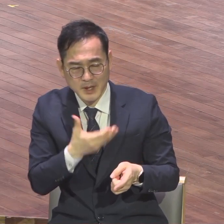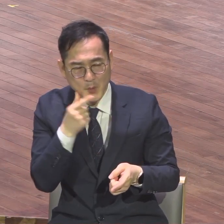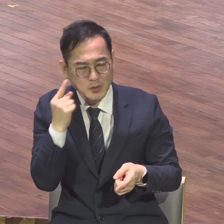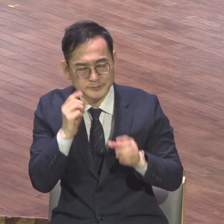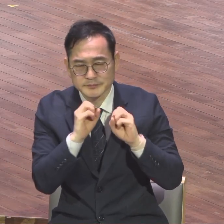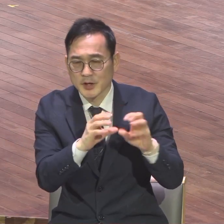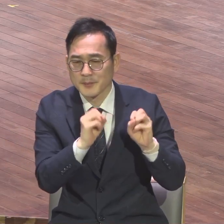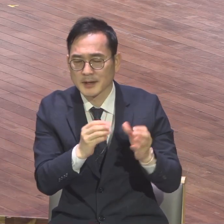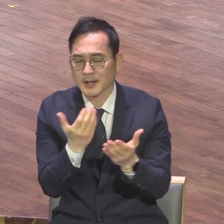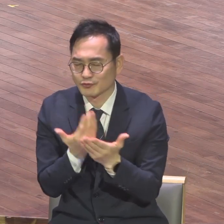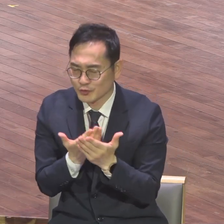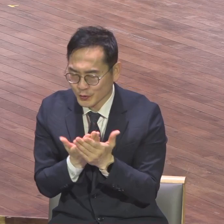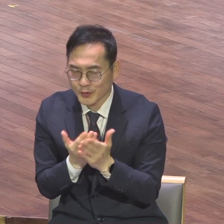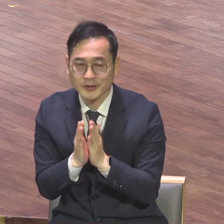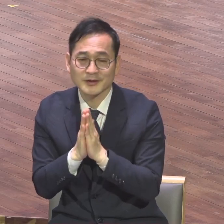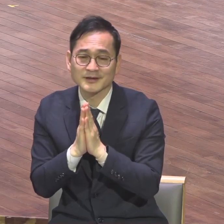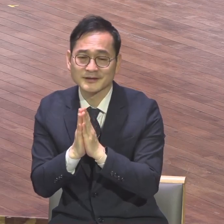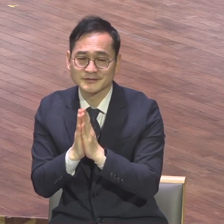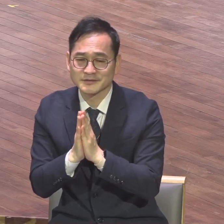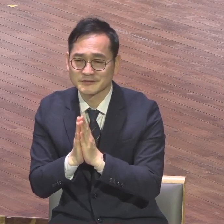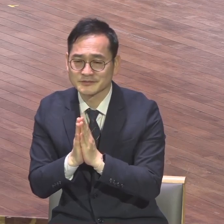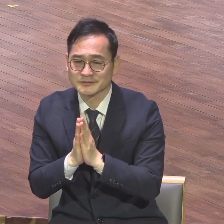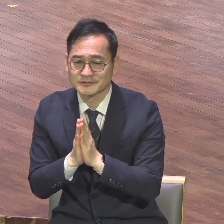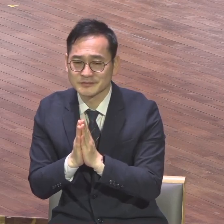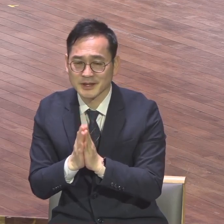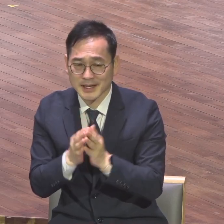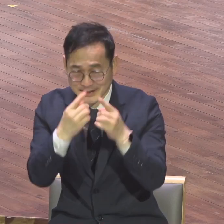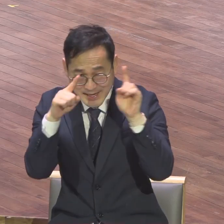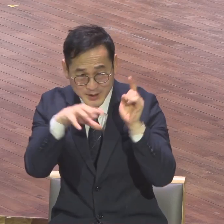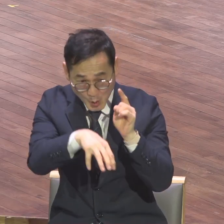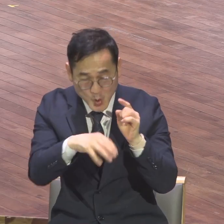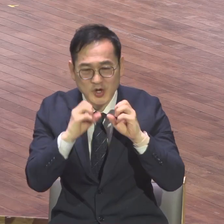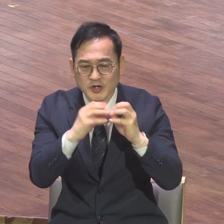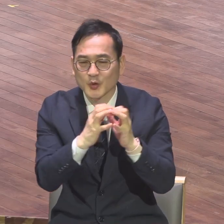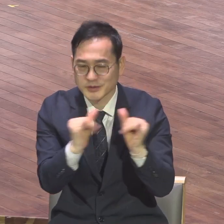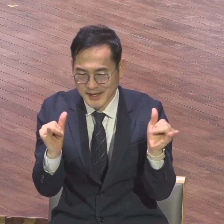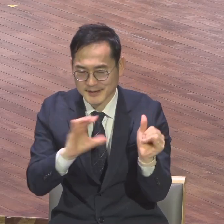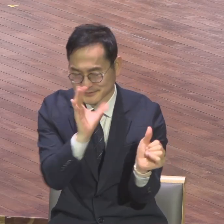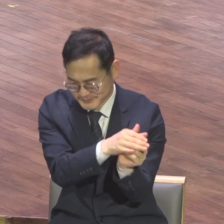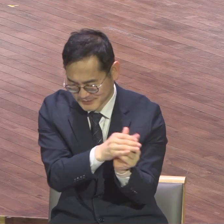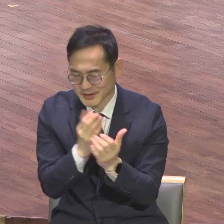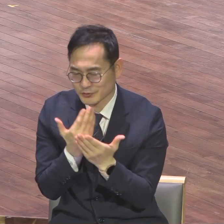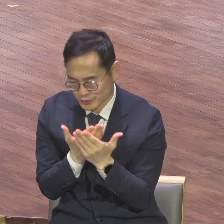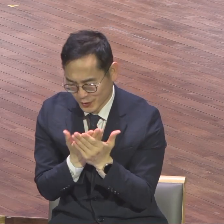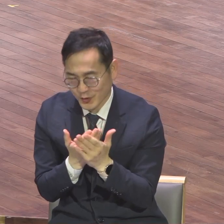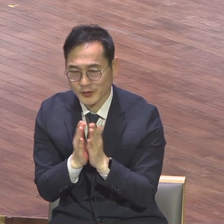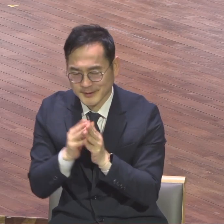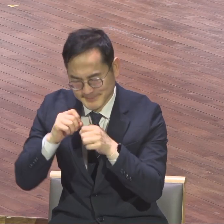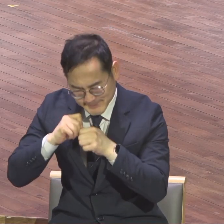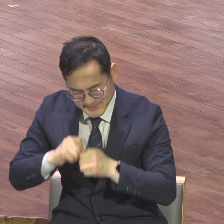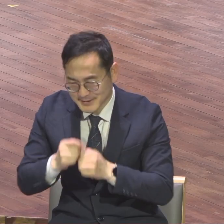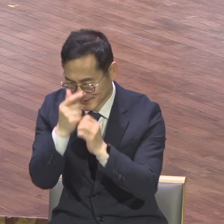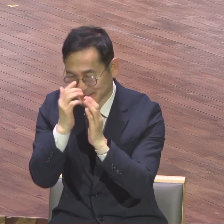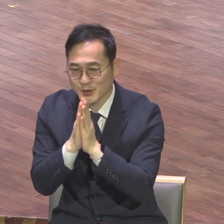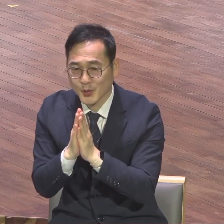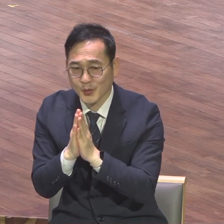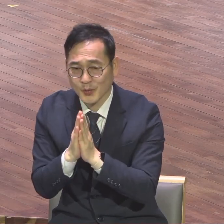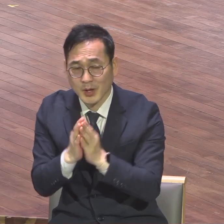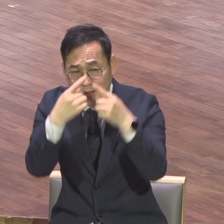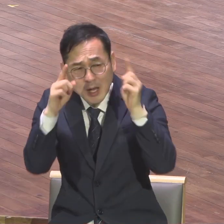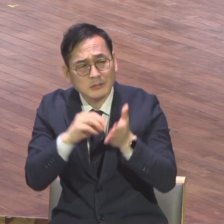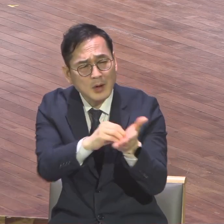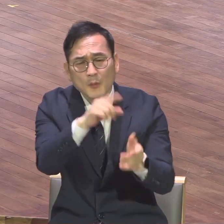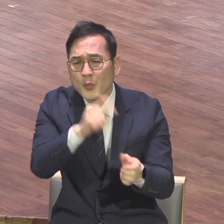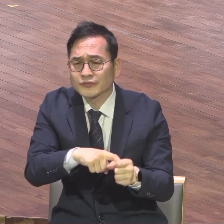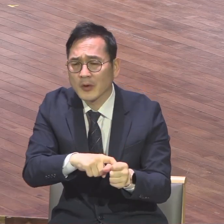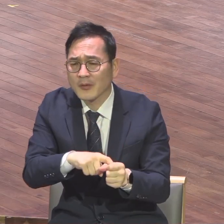하여 주옵소서. 대학 현장 선교사가 되게 하여 주옵소서. 그렇게 세밀하게 기도해서 하나님이